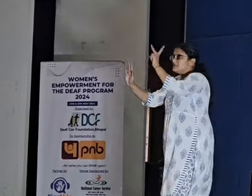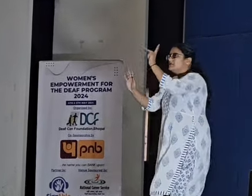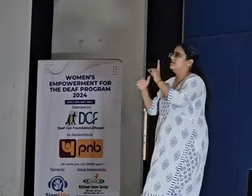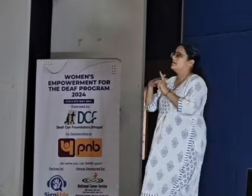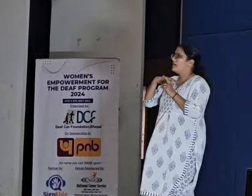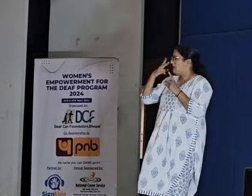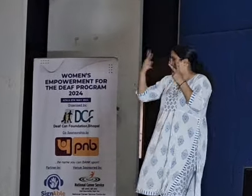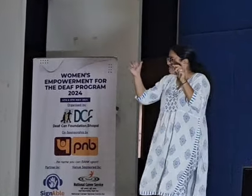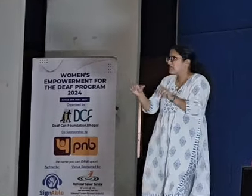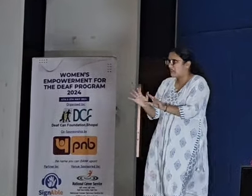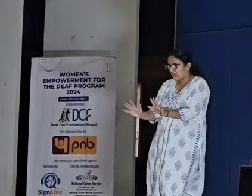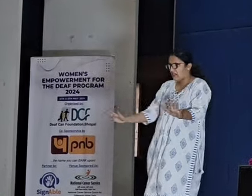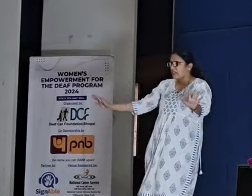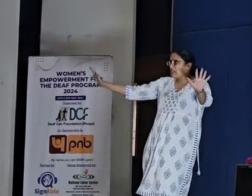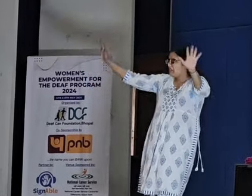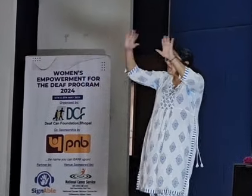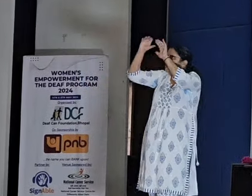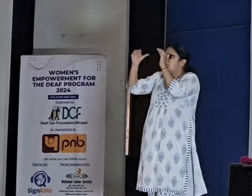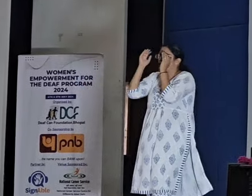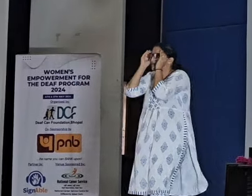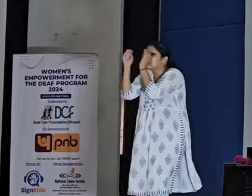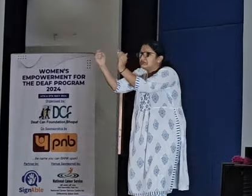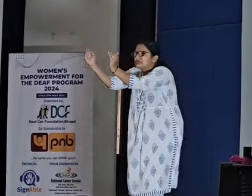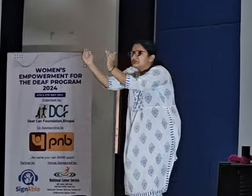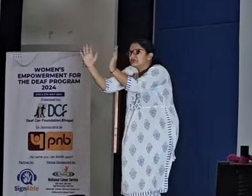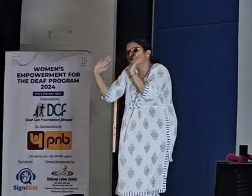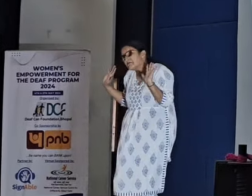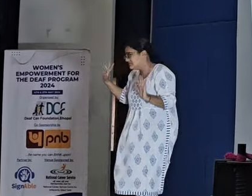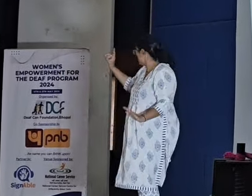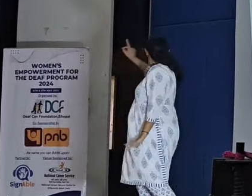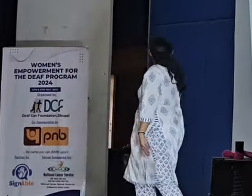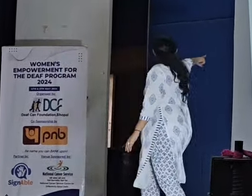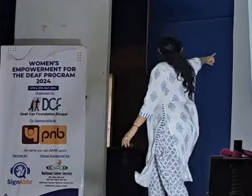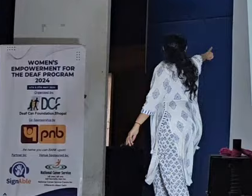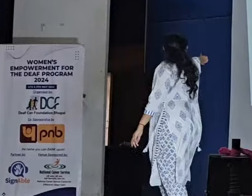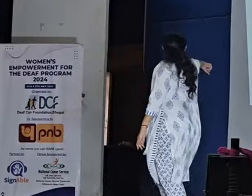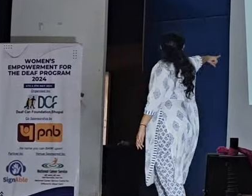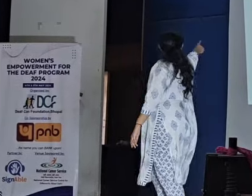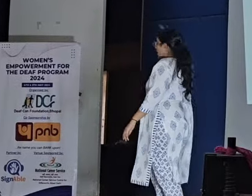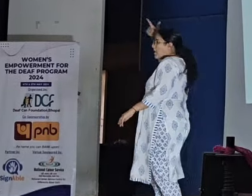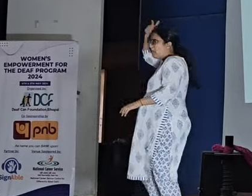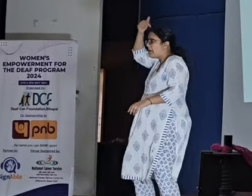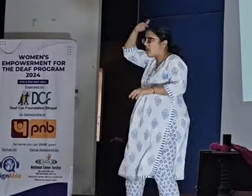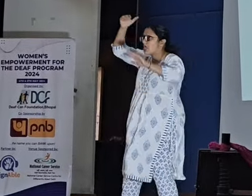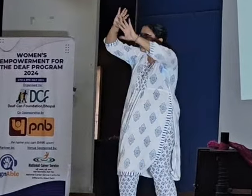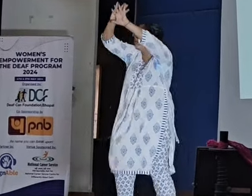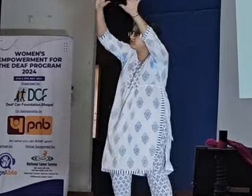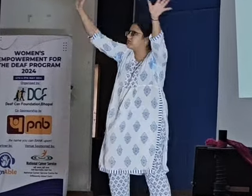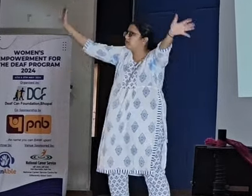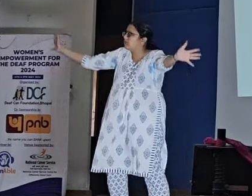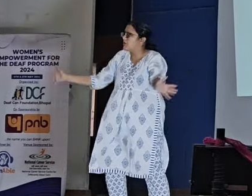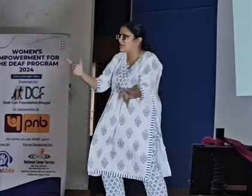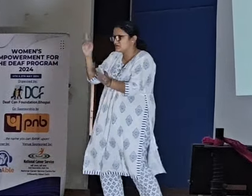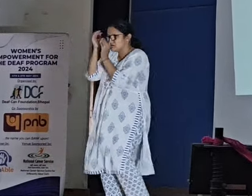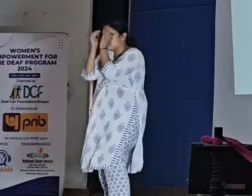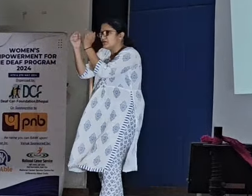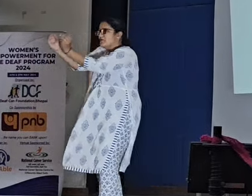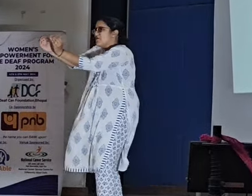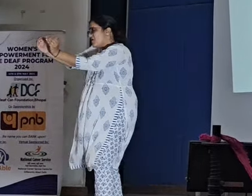वैसे ही इन्हें पूरा क्लियर विजन होता है। और मतलब उनका एक कोई दायरा फिक्स नहीं रहता है, कोई ऐसा एरिया नहीं रहता बाकी, और